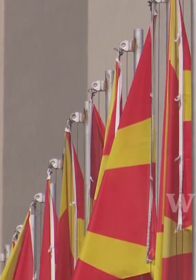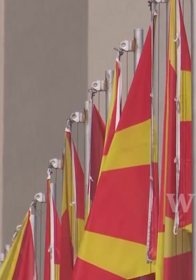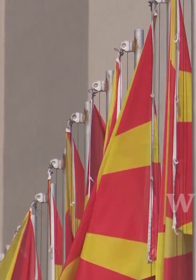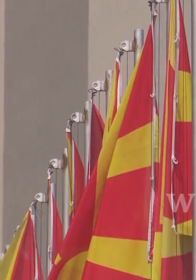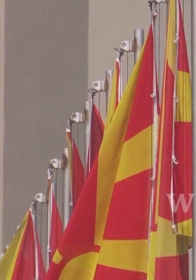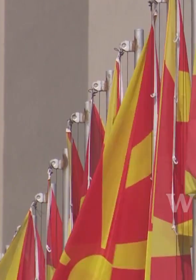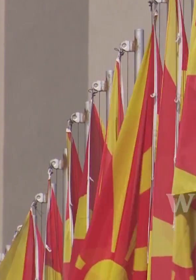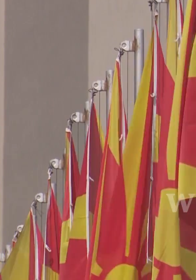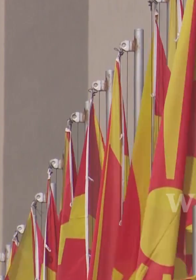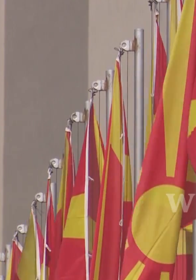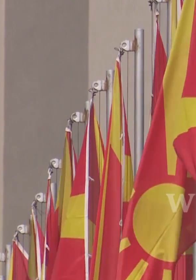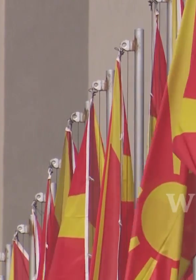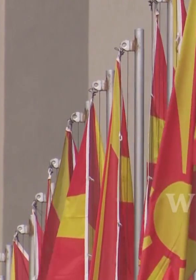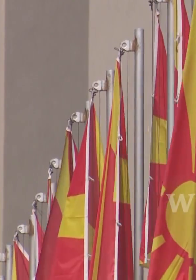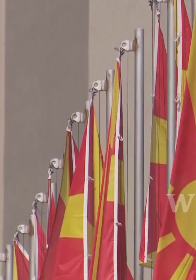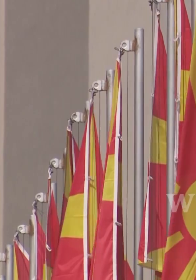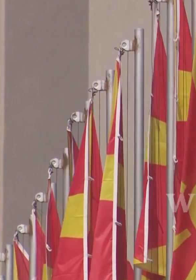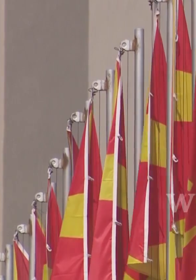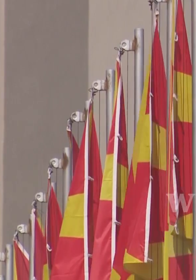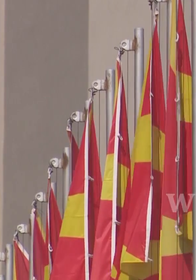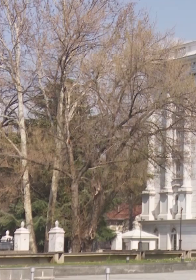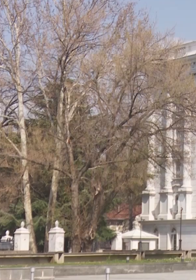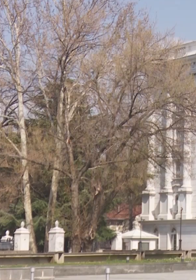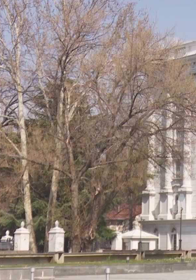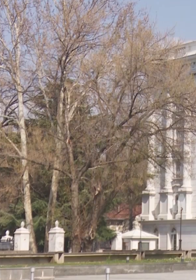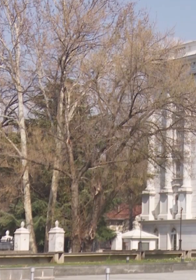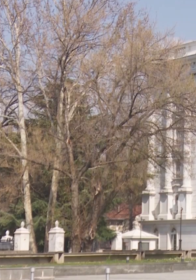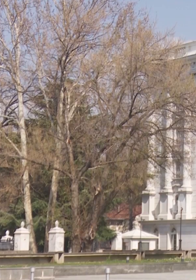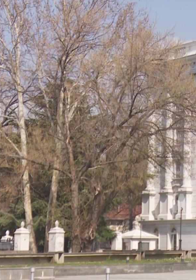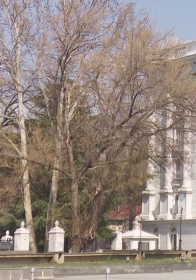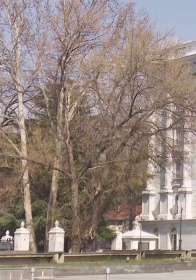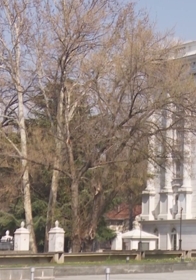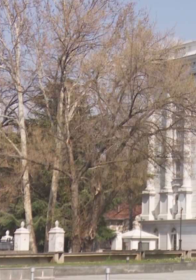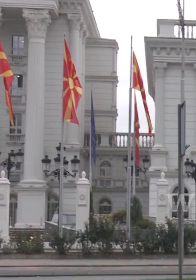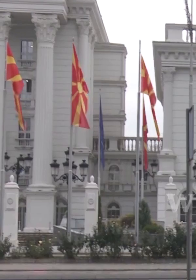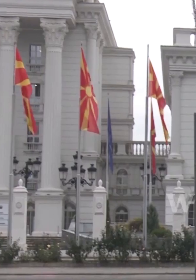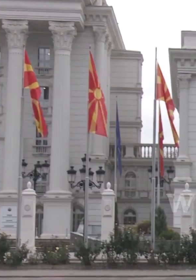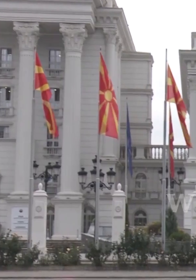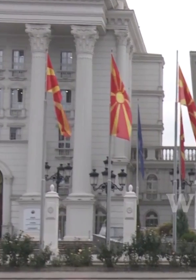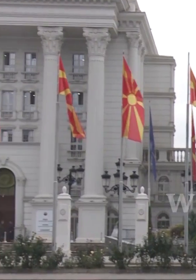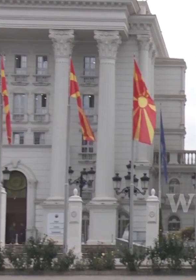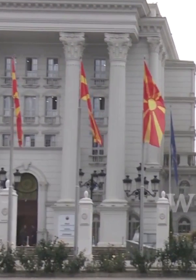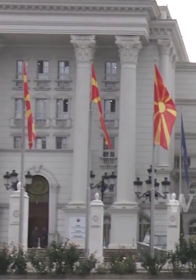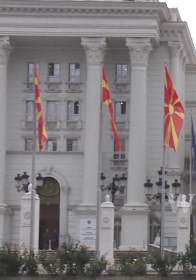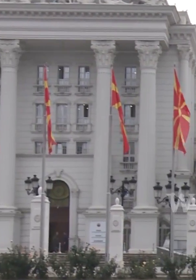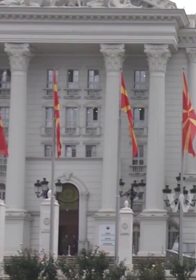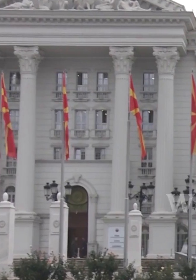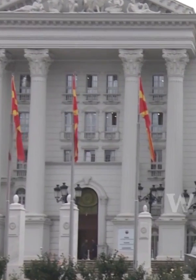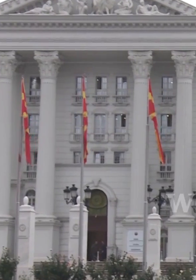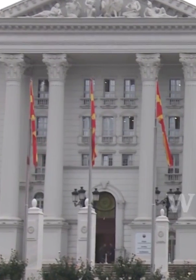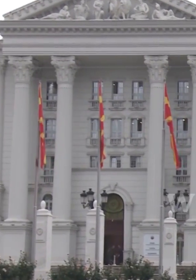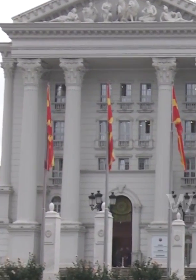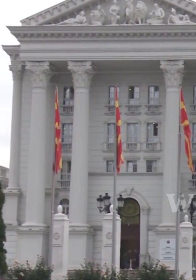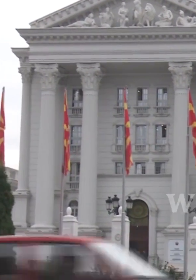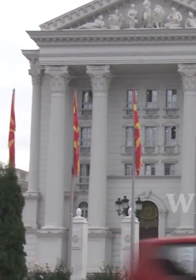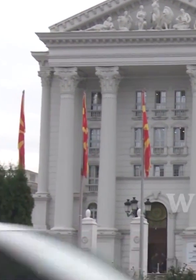Si alternative këtyre masave, kompanitë mund të zgjidhin mundësi për mbulim prej 50% nga kontributet e pagave të punëtorve. Kjo